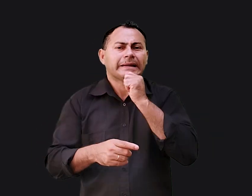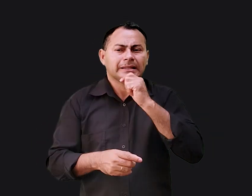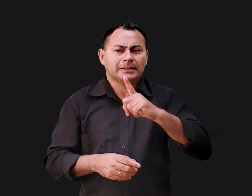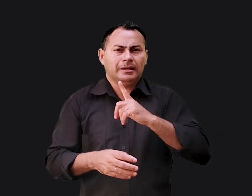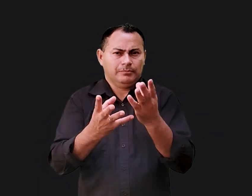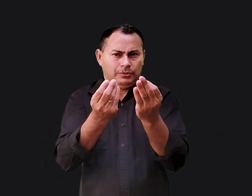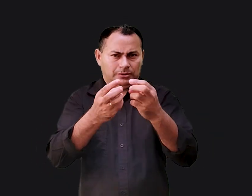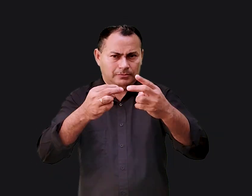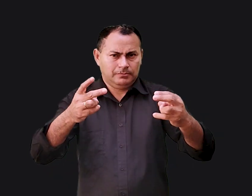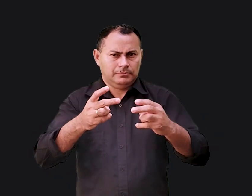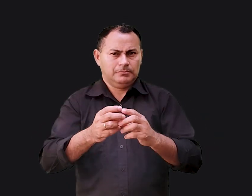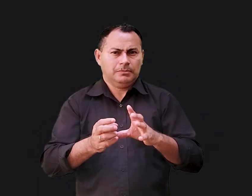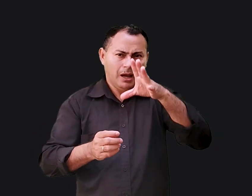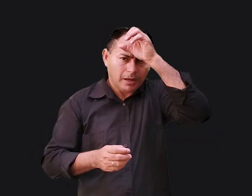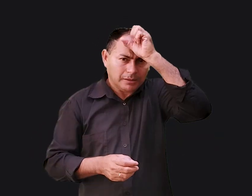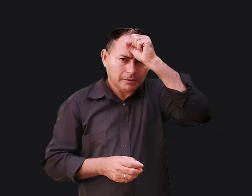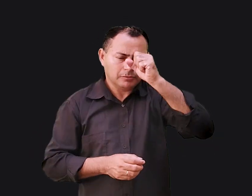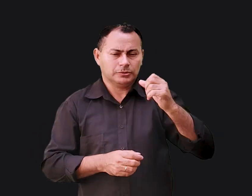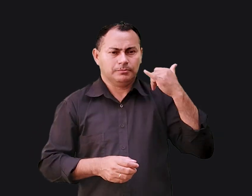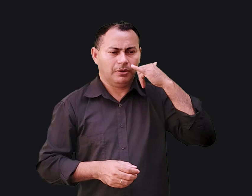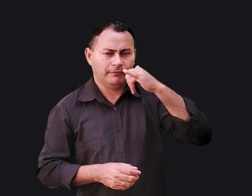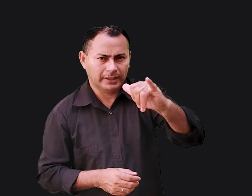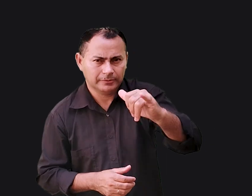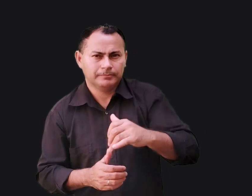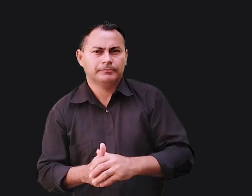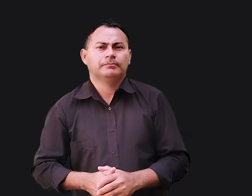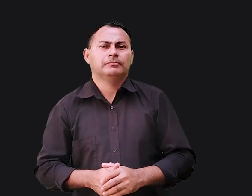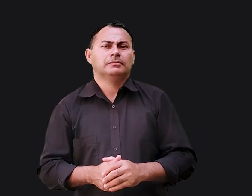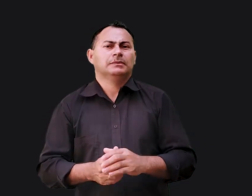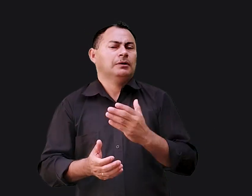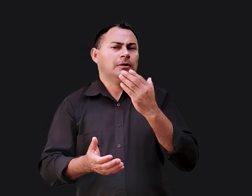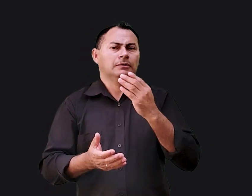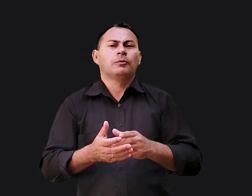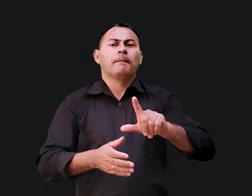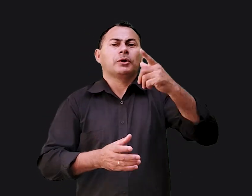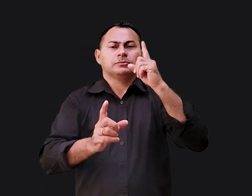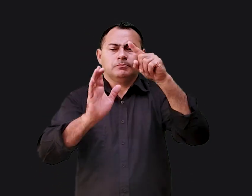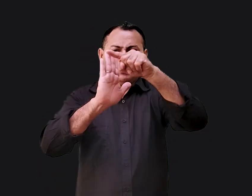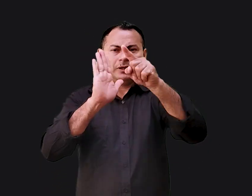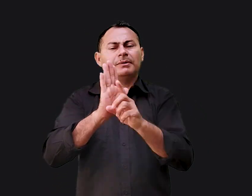existem muitas coisas para aprendermos com os profetas. Não perca o próximo programa.